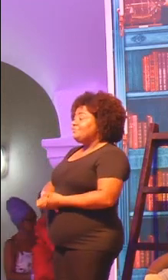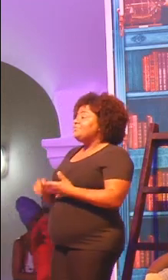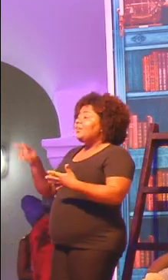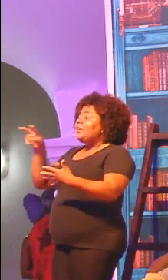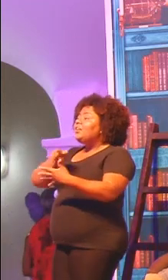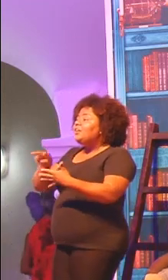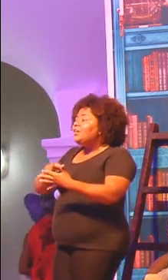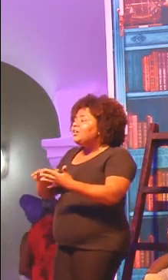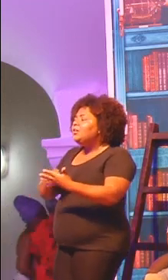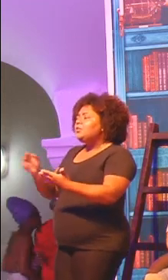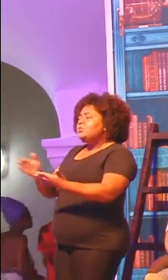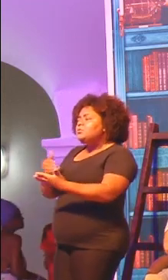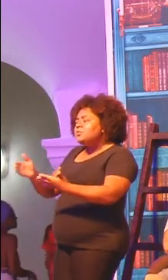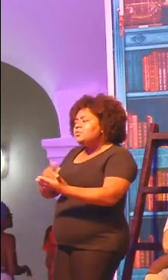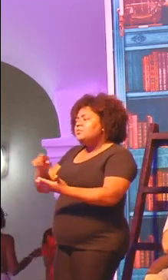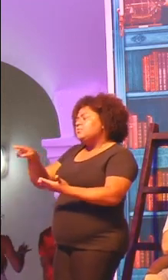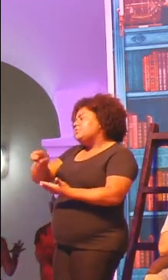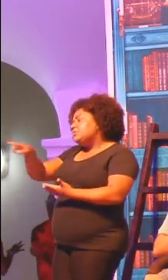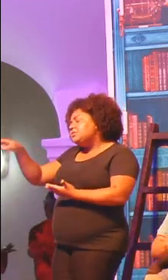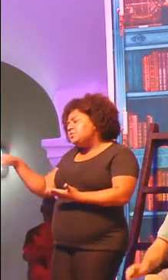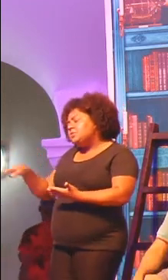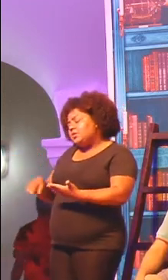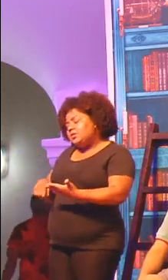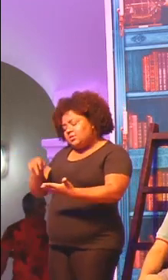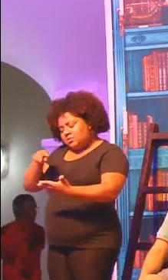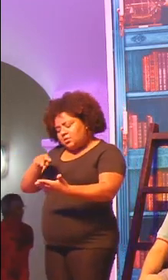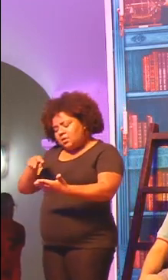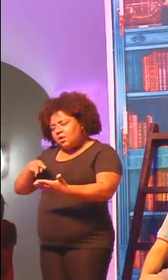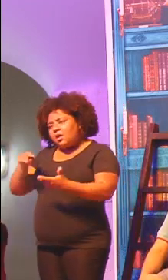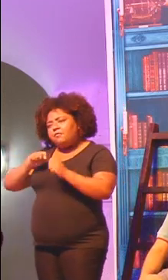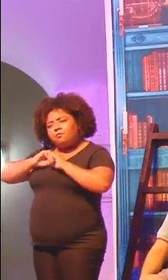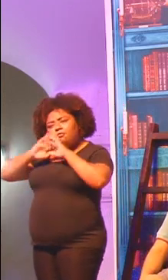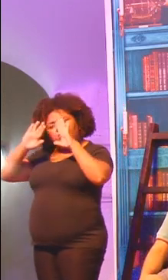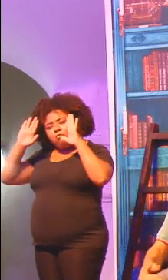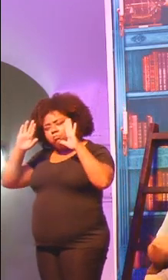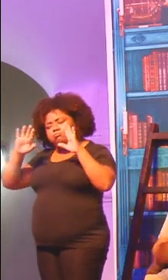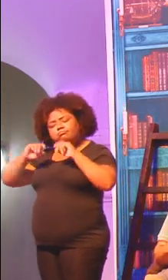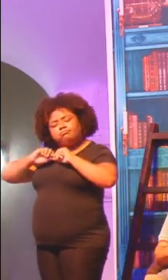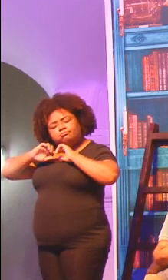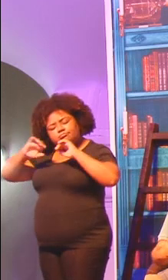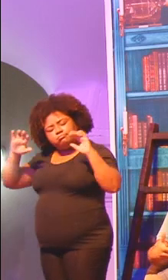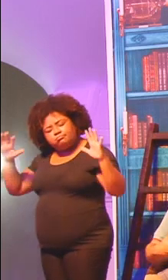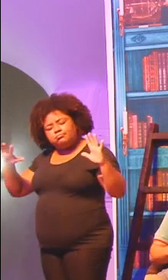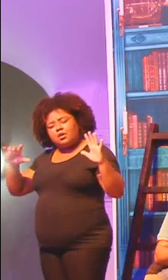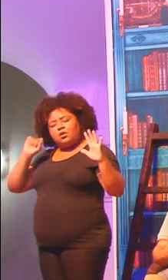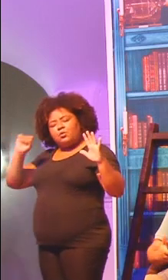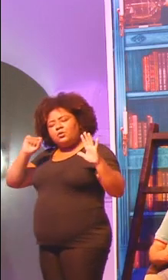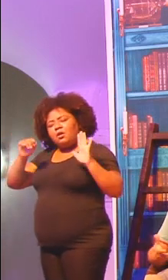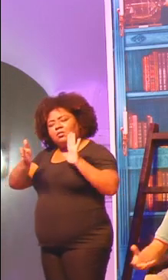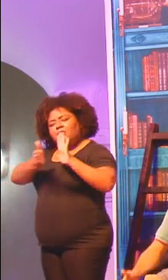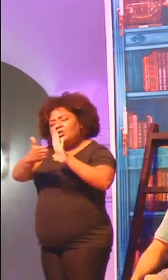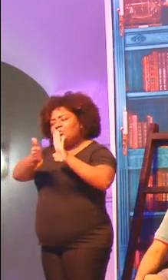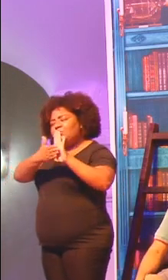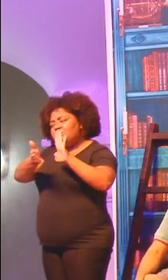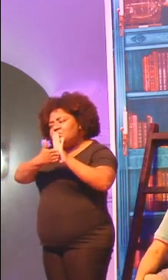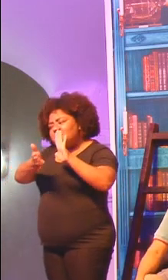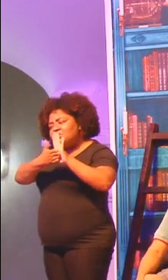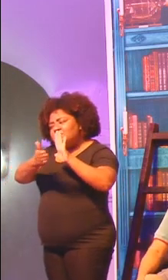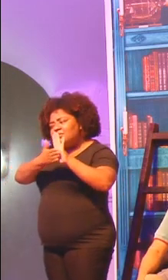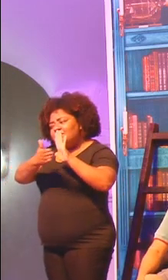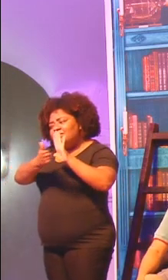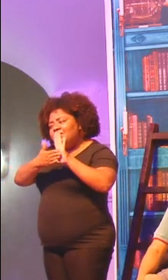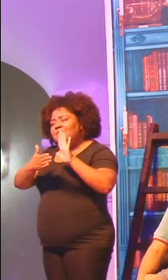Lendo os livros de vocês, ficou muito evidente para mim a denúncia que ali vai se tecendo